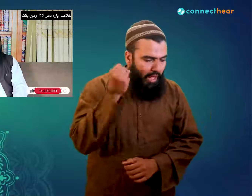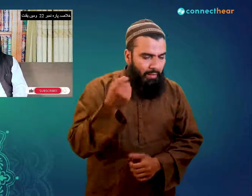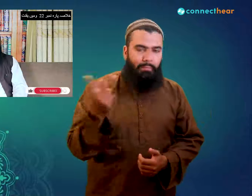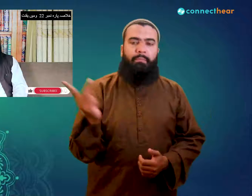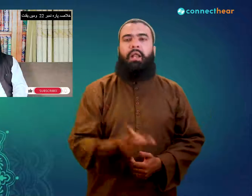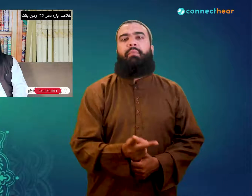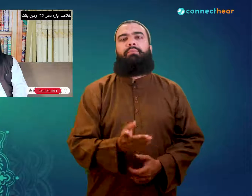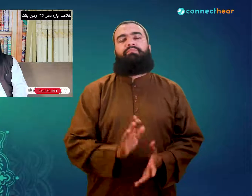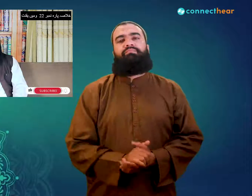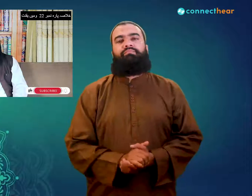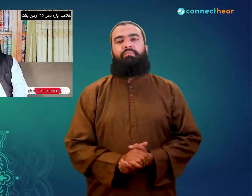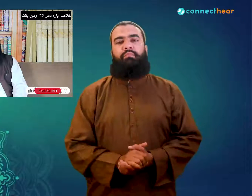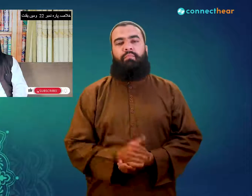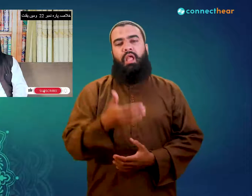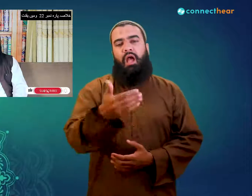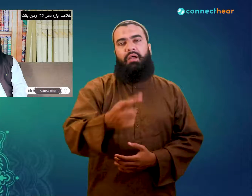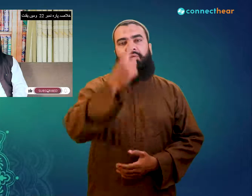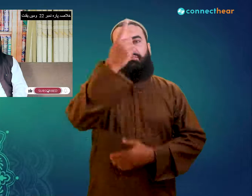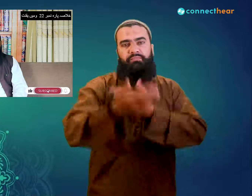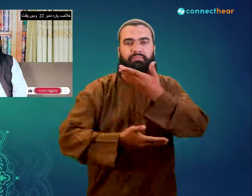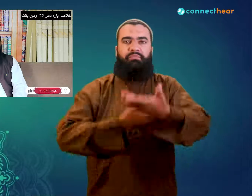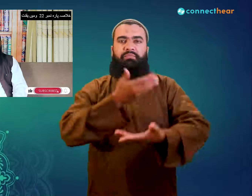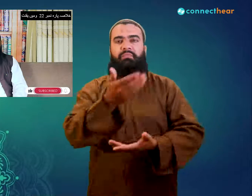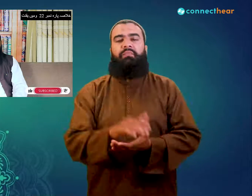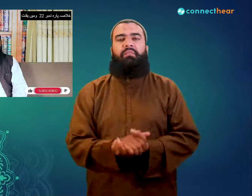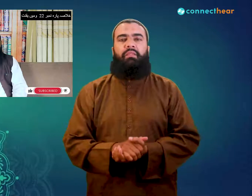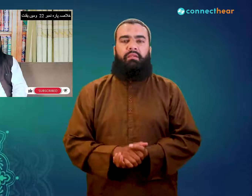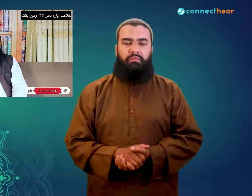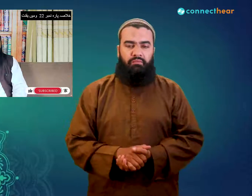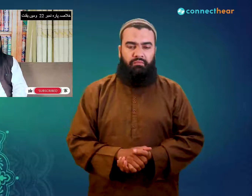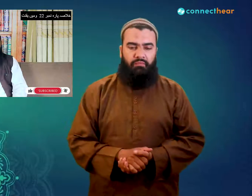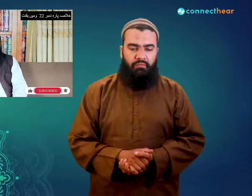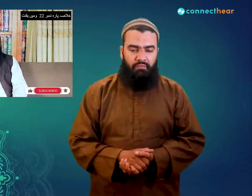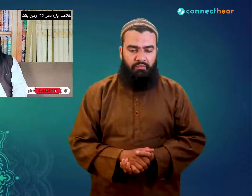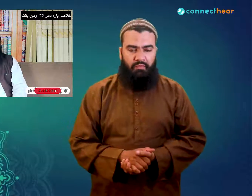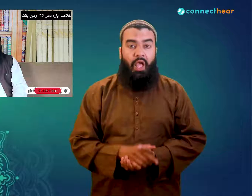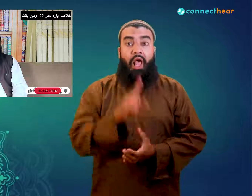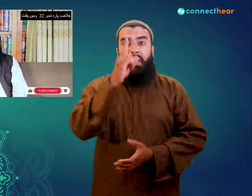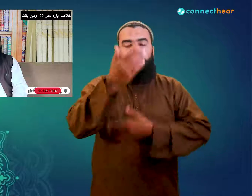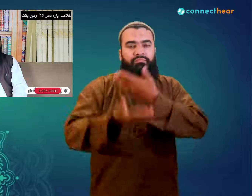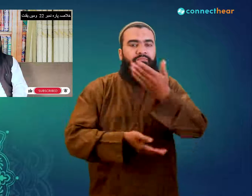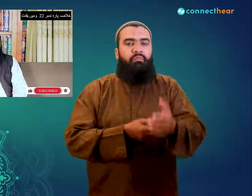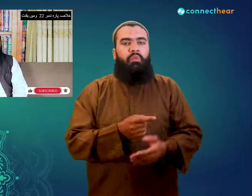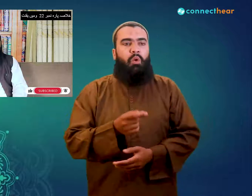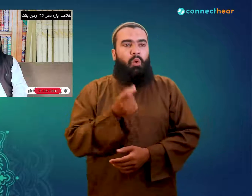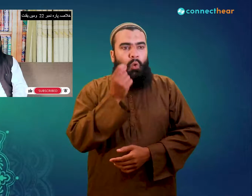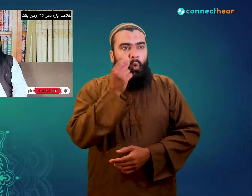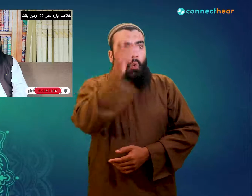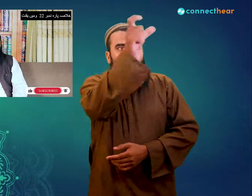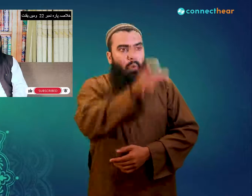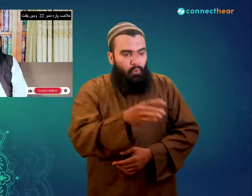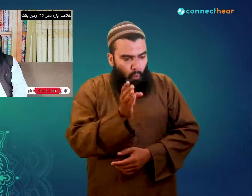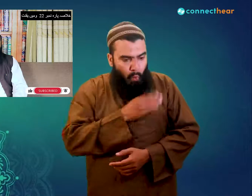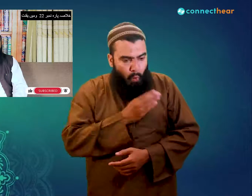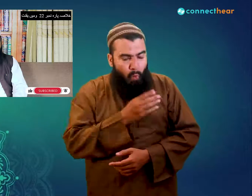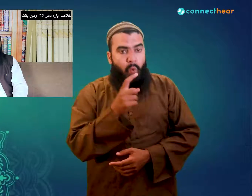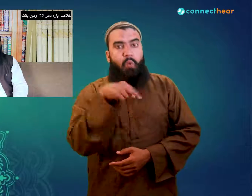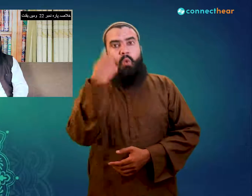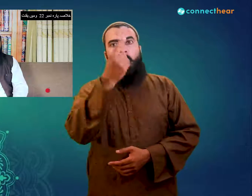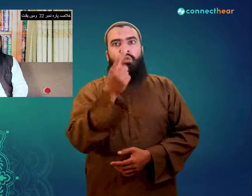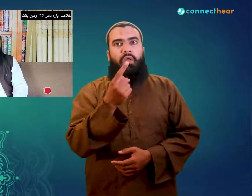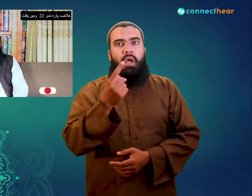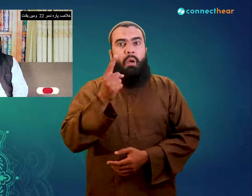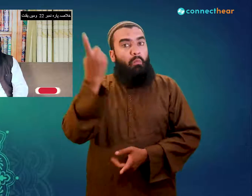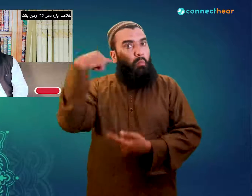انما یخشی اللہ من عبادہ العلماء، اللہ کی خشیت اللہ کا خوف اہل علم ہی